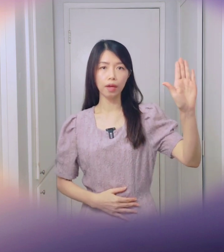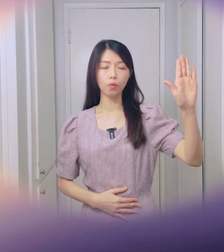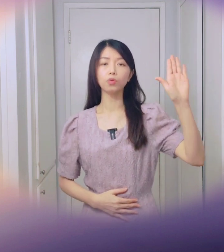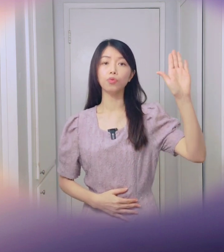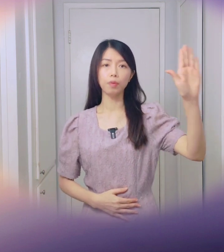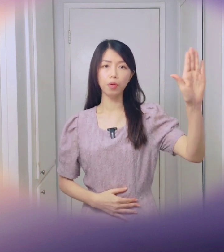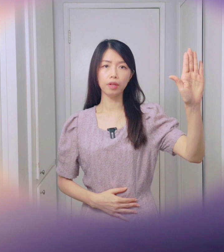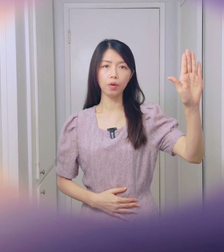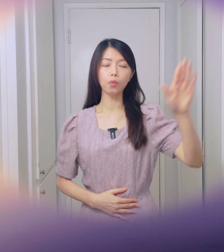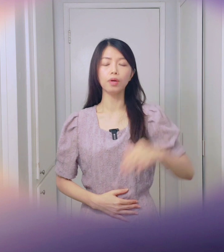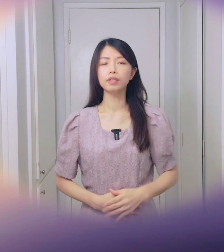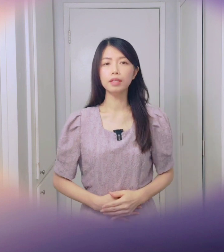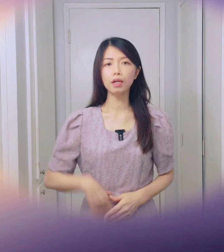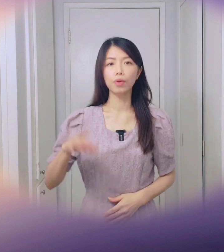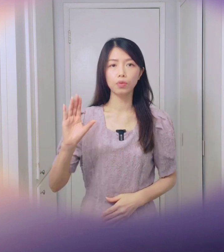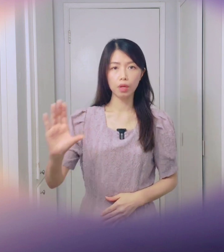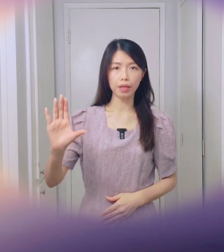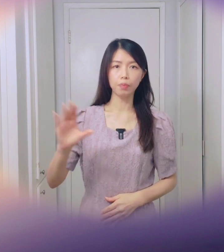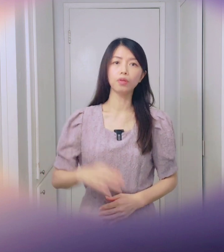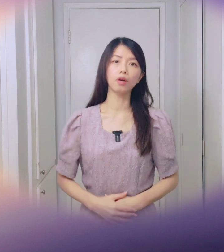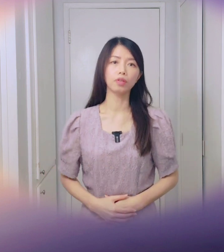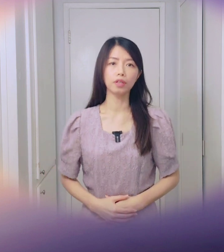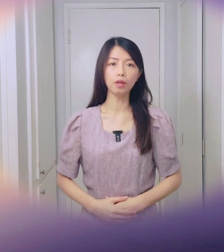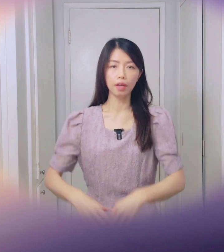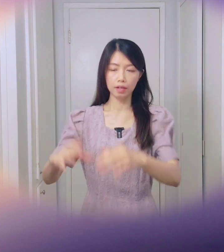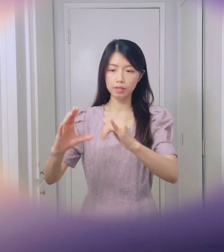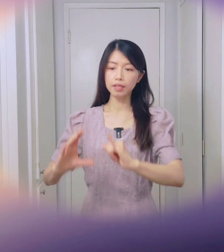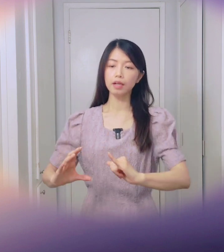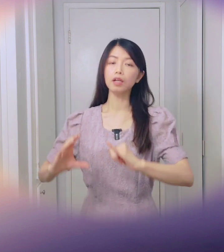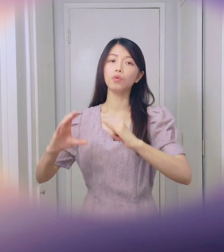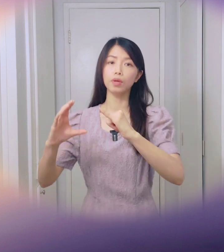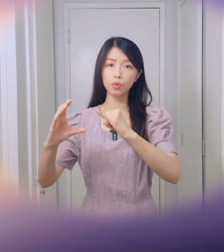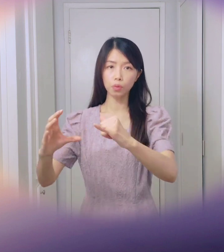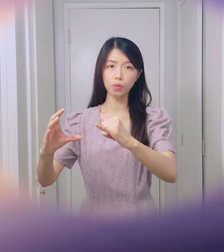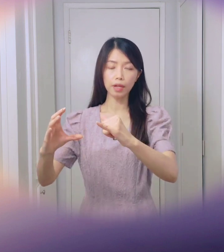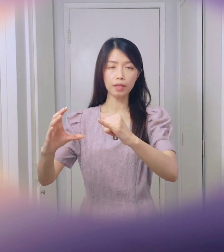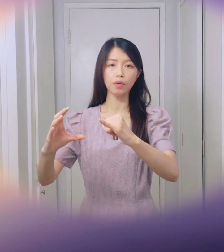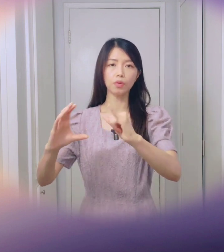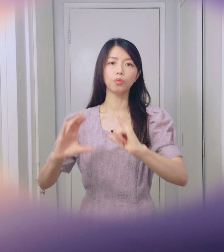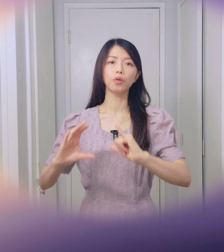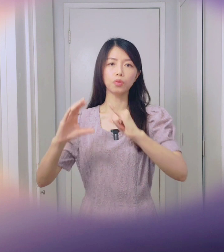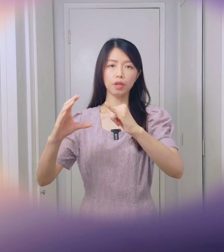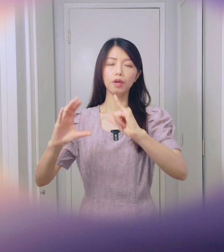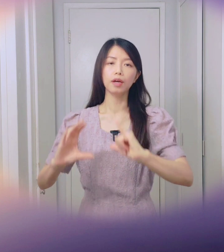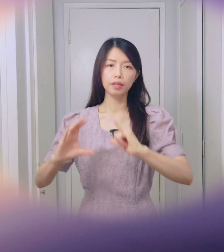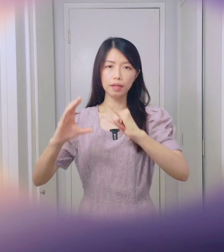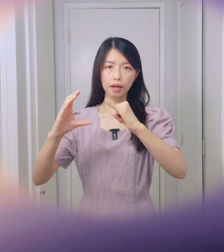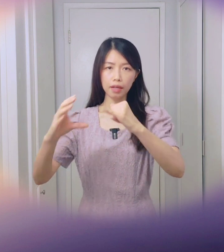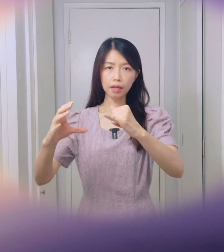오른쪽 위에 표현을 하고 세상을 왼쪽에 많이 표현을 하거든요. 그래서 세상을 왼쪽으로, 살짝 왼쪽으로 표현해